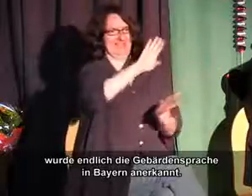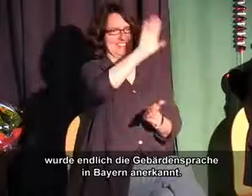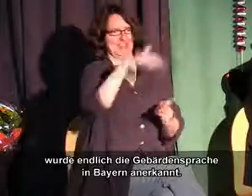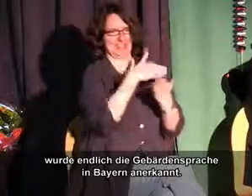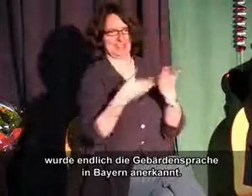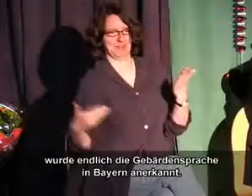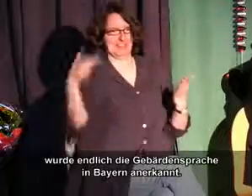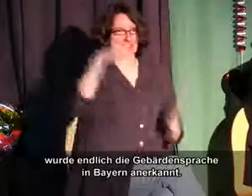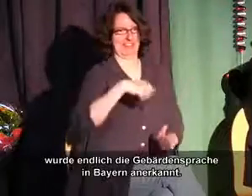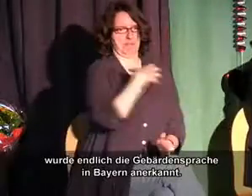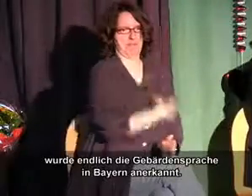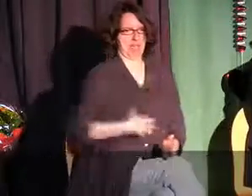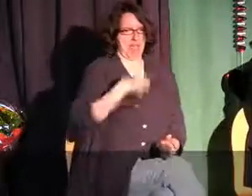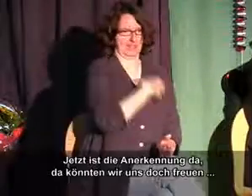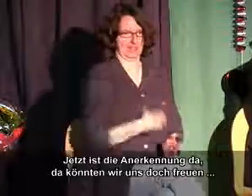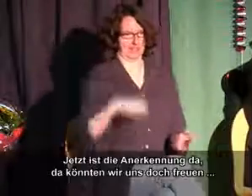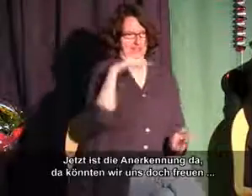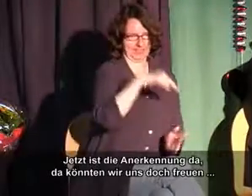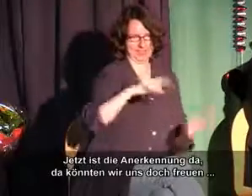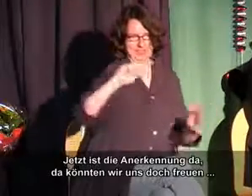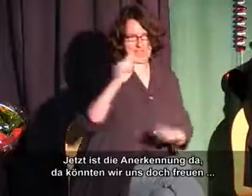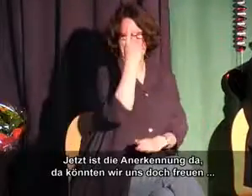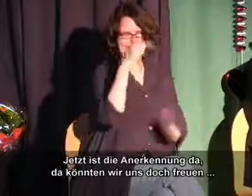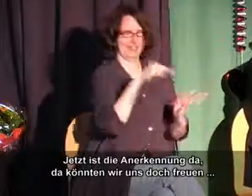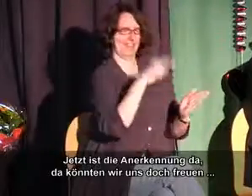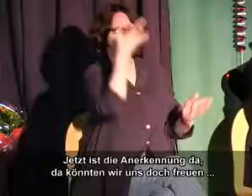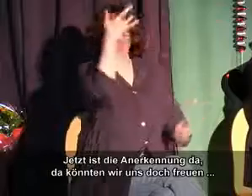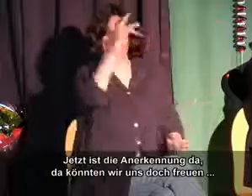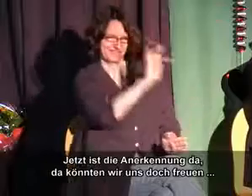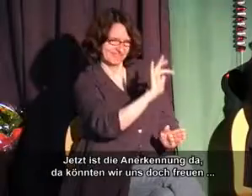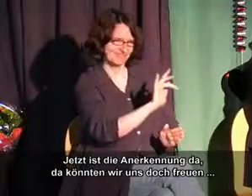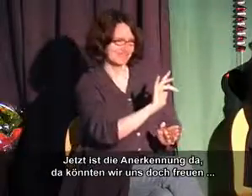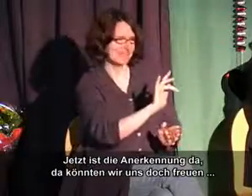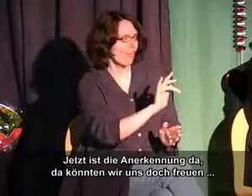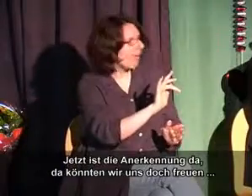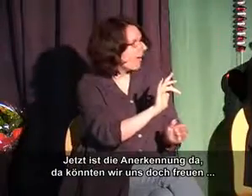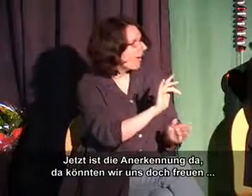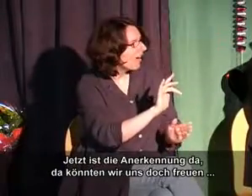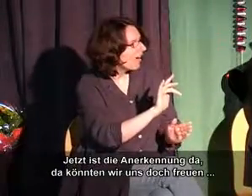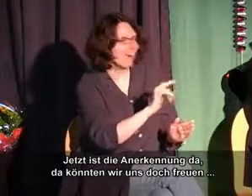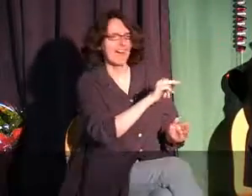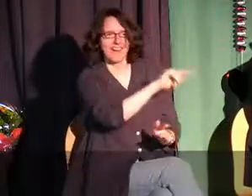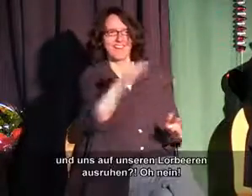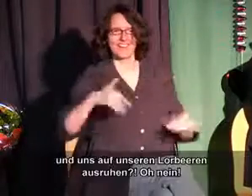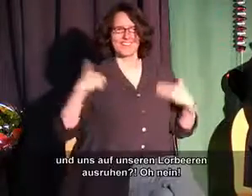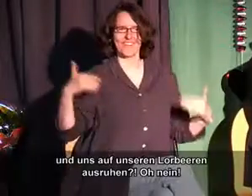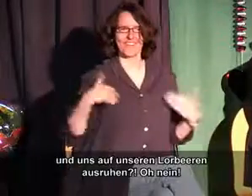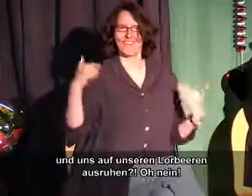anerkannt. Jetzt ist die Anerkennung da. Da könnten wir uns doch freuen und uns auf unseren Läubern